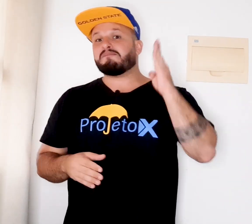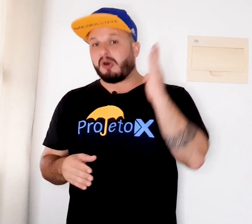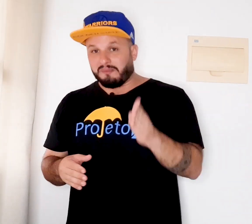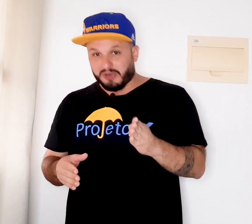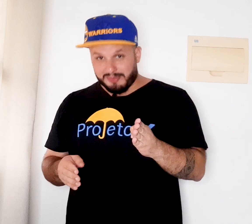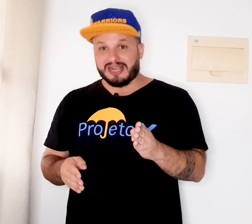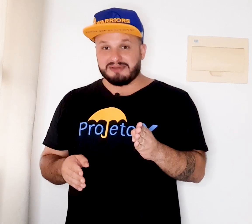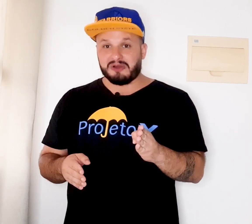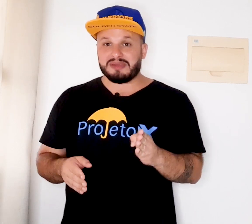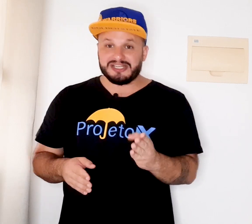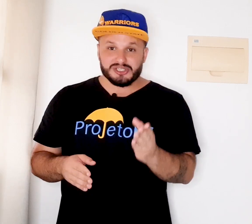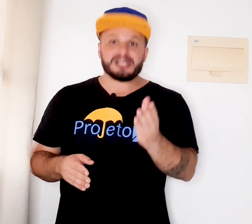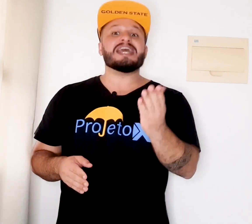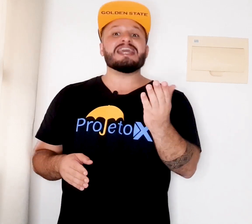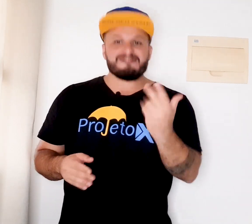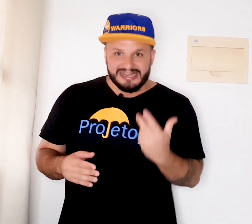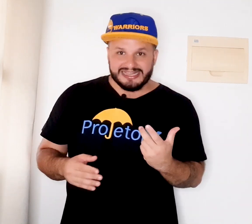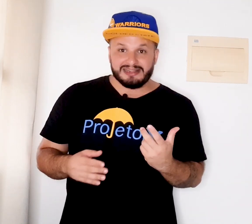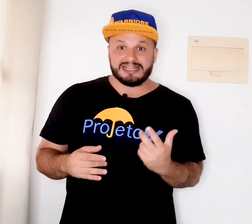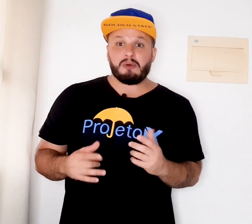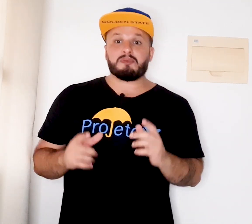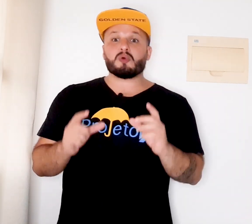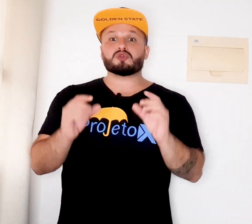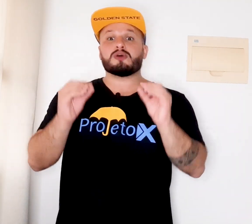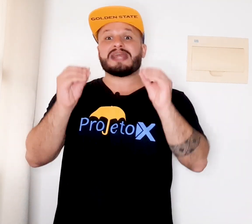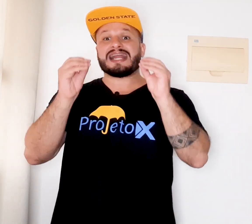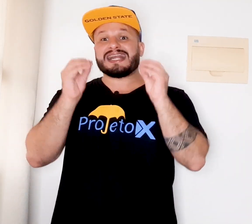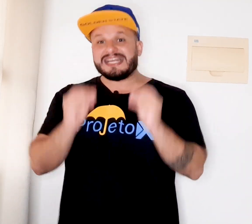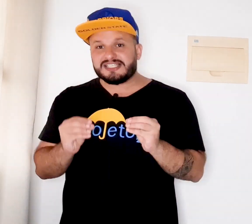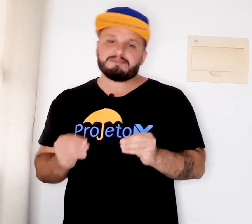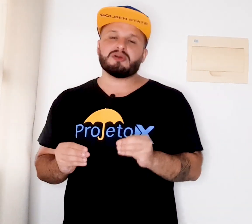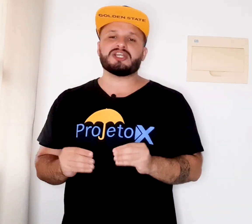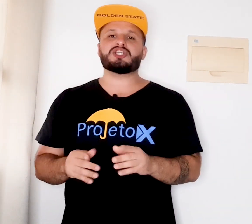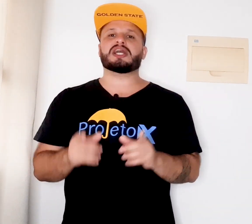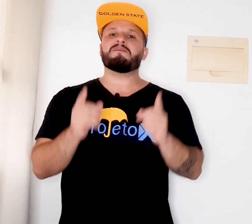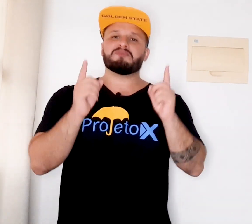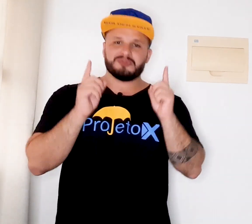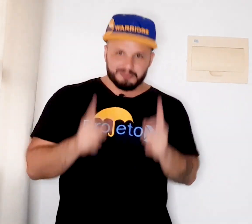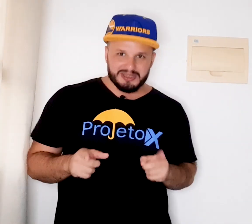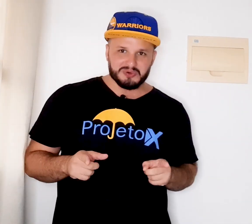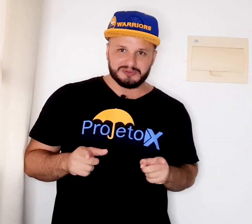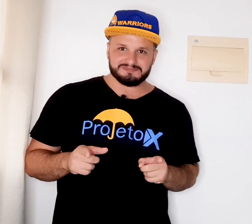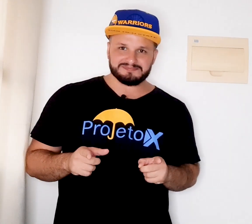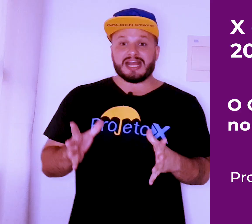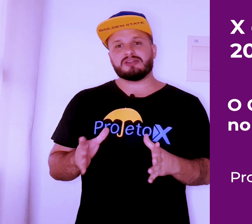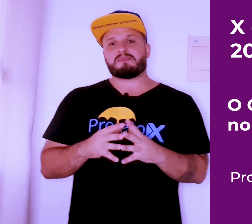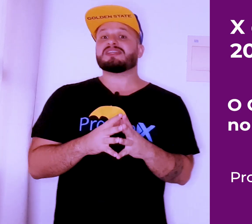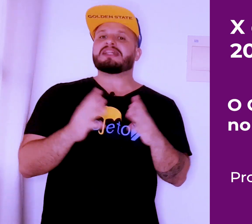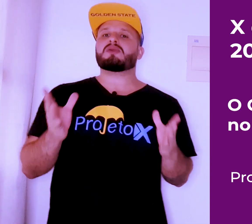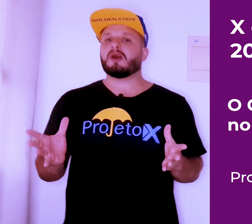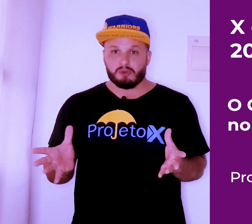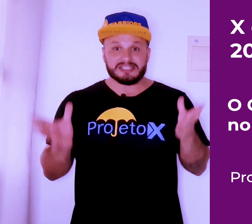Bom, meu nome é Gabriel Mendes e venho entender um pouco sobre a crise política no Peru.